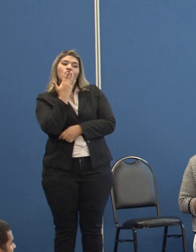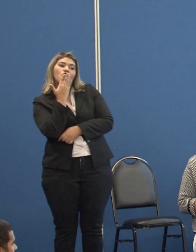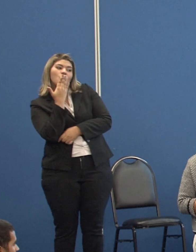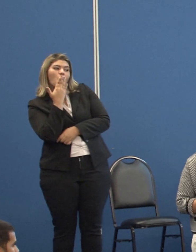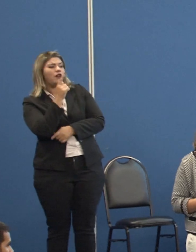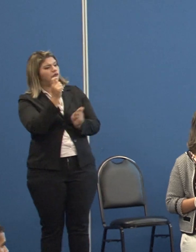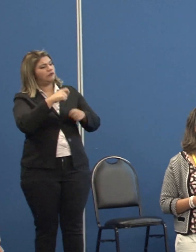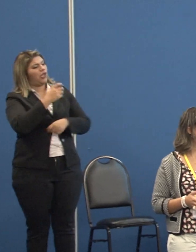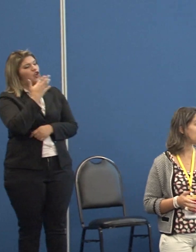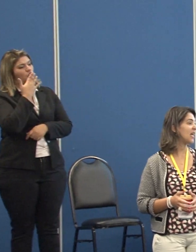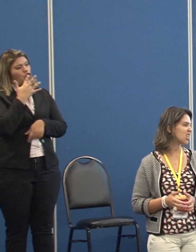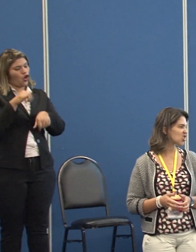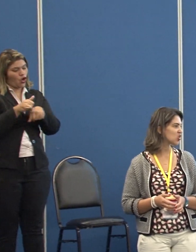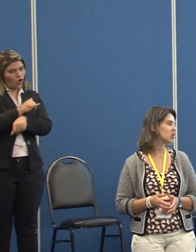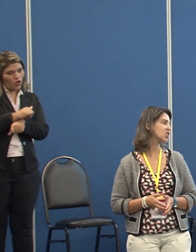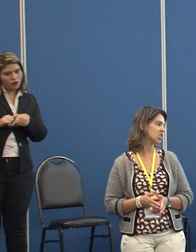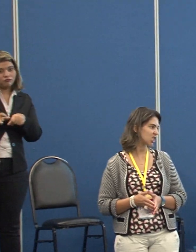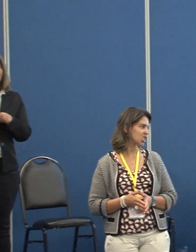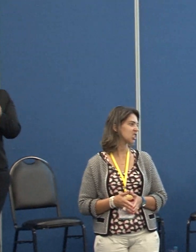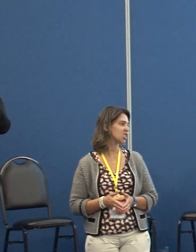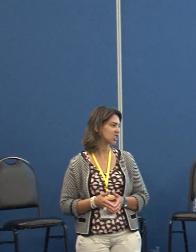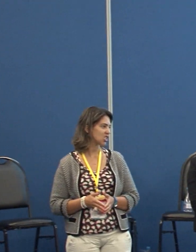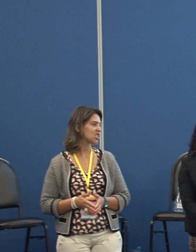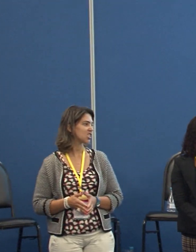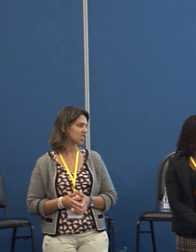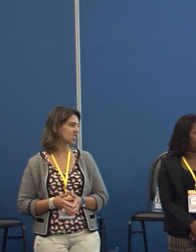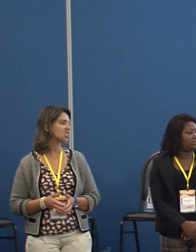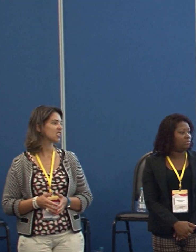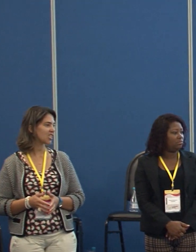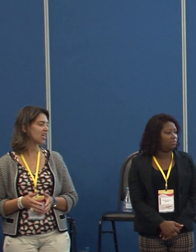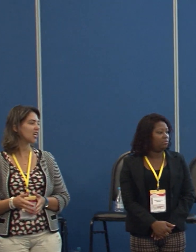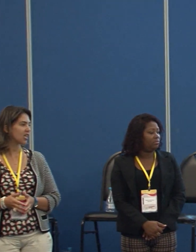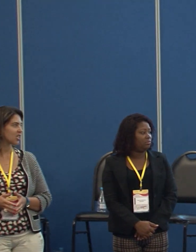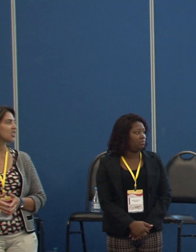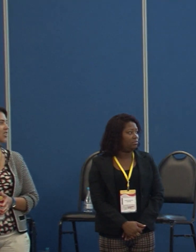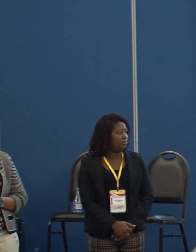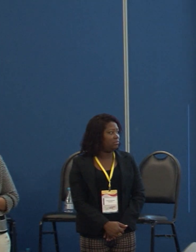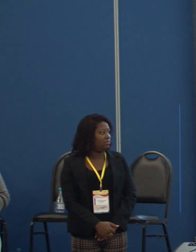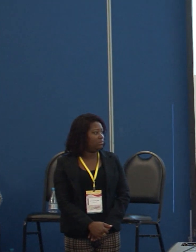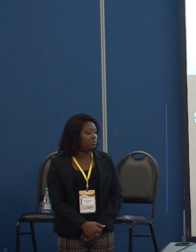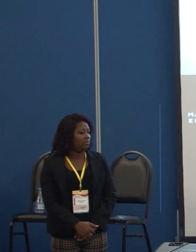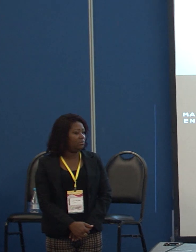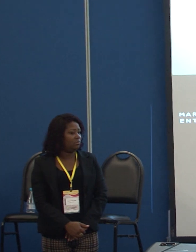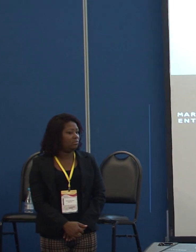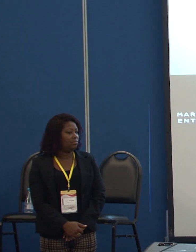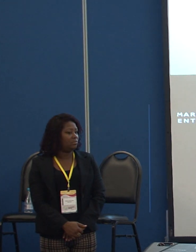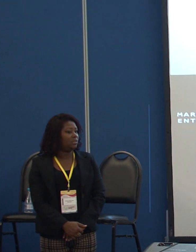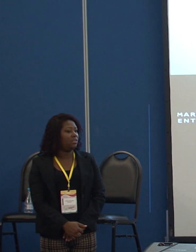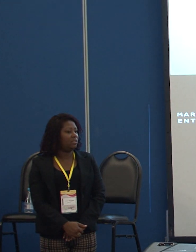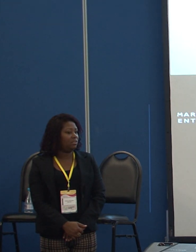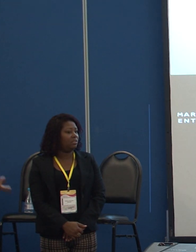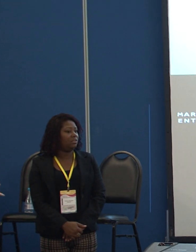série... cores, uso, gosto, peso, né? Então,